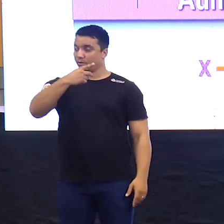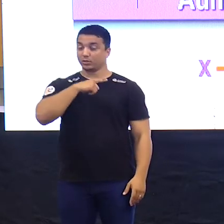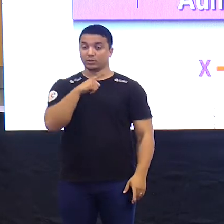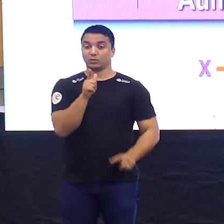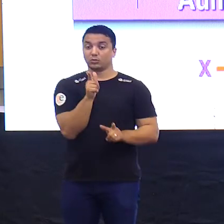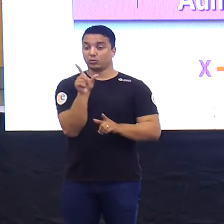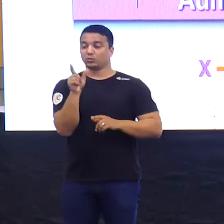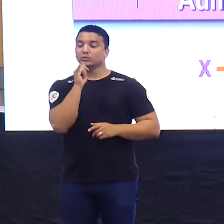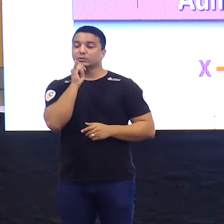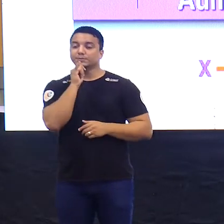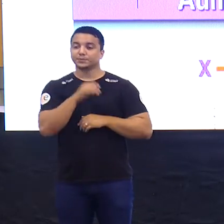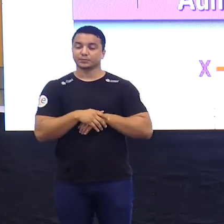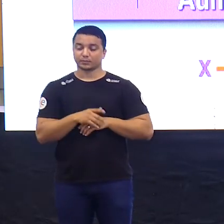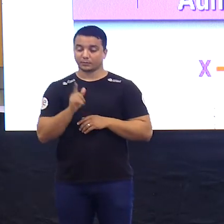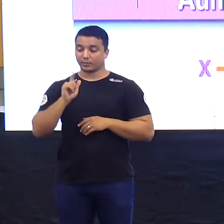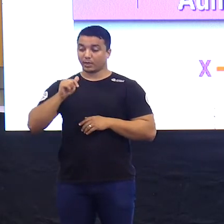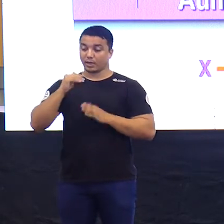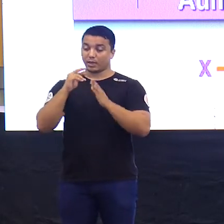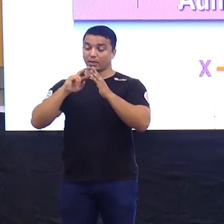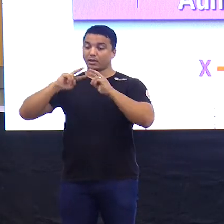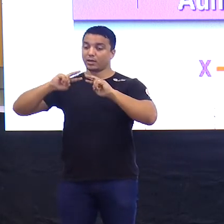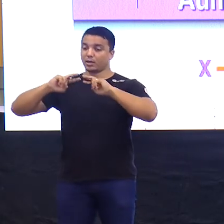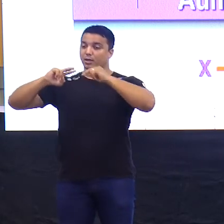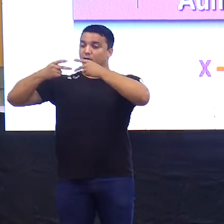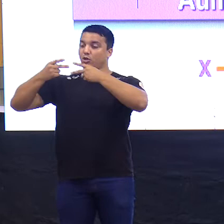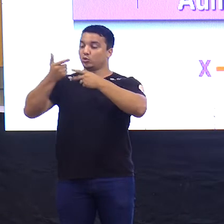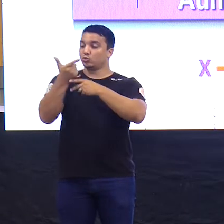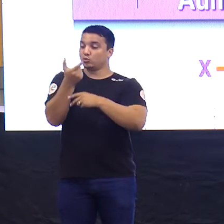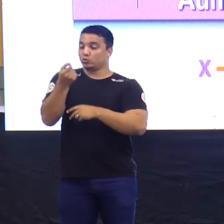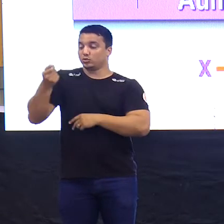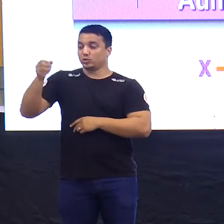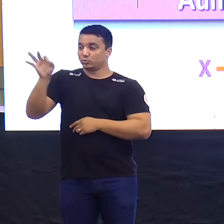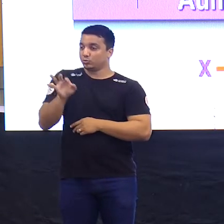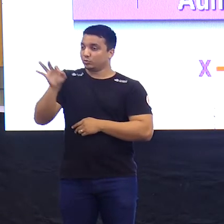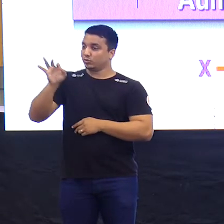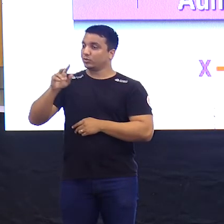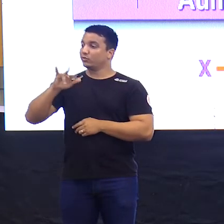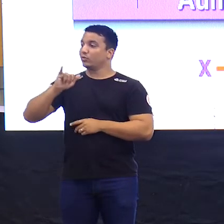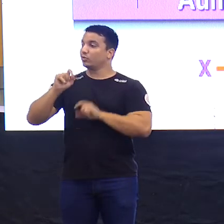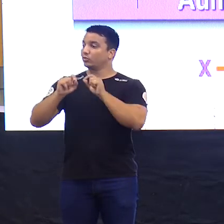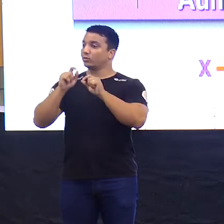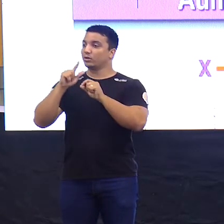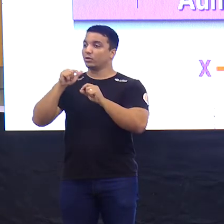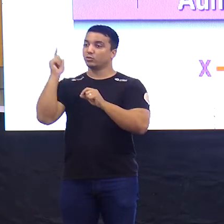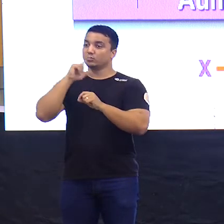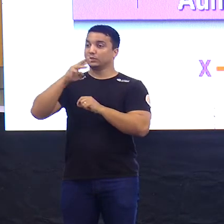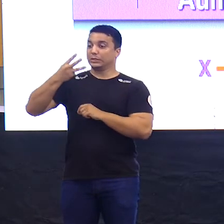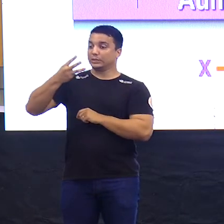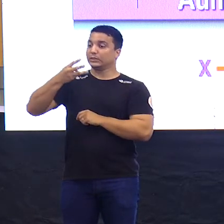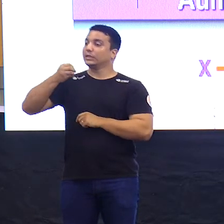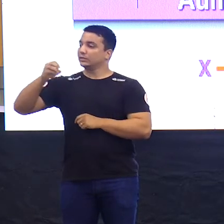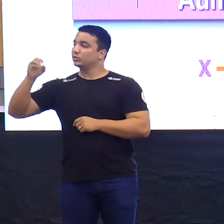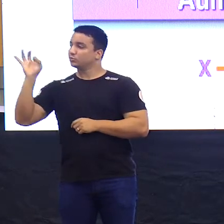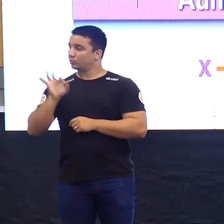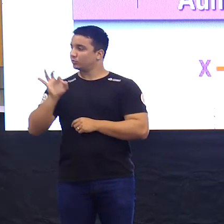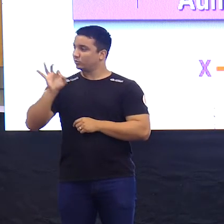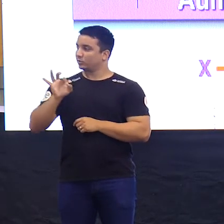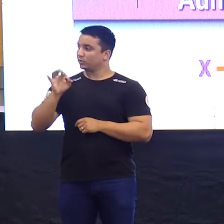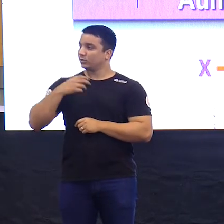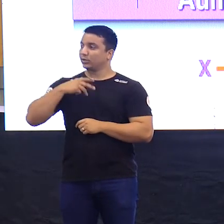outra coisa é aumentar 200%. Ele vai para 300%.